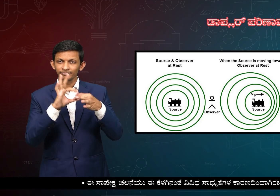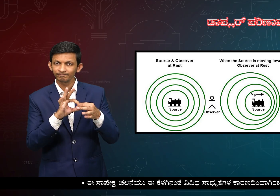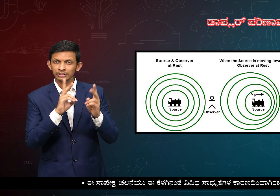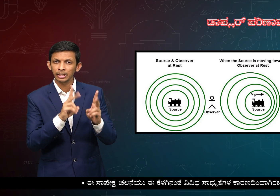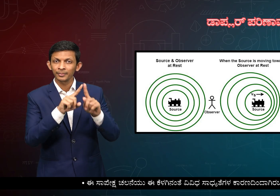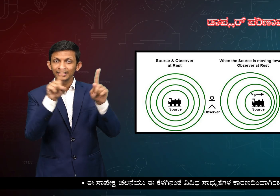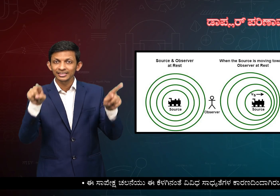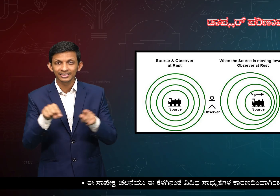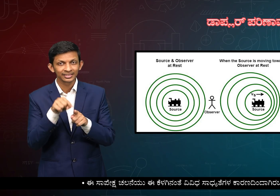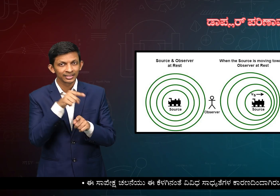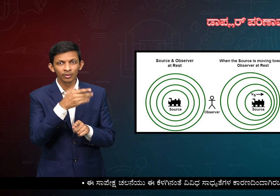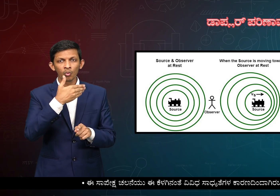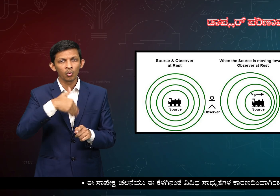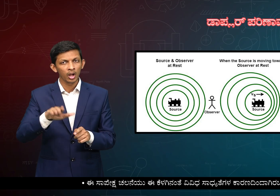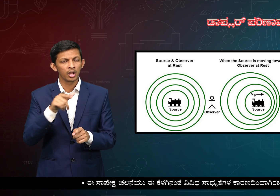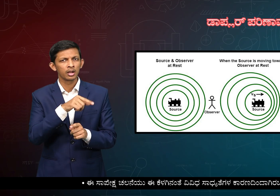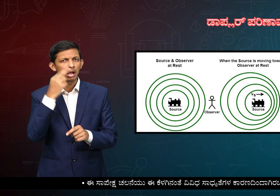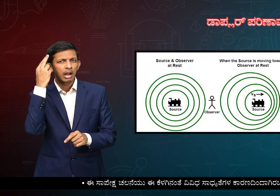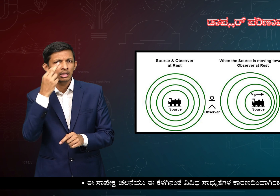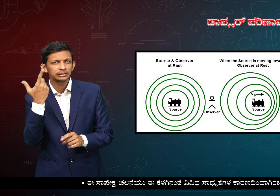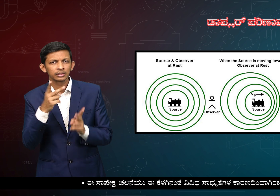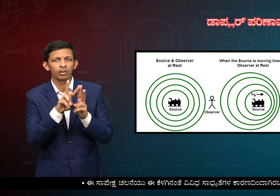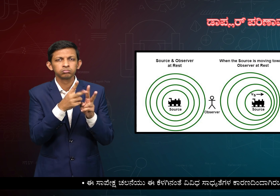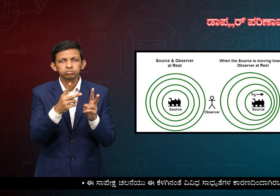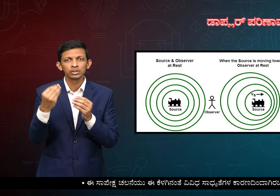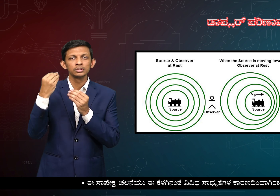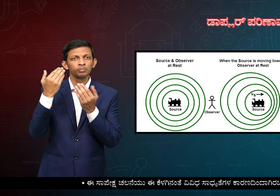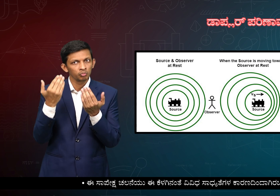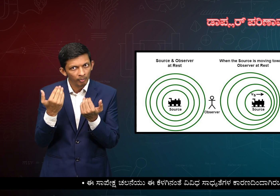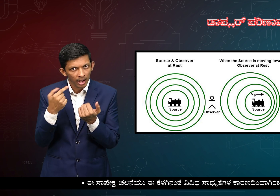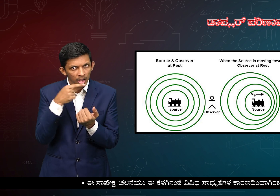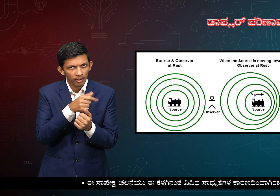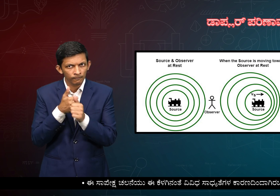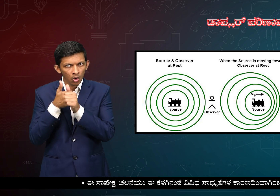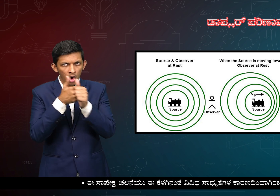ಈ ಸಾಪೇಕ್ಷ ಚಲನೆಯು ಈ ಕೆಳಗಿನಂತೆ ವಿವಿಧ ಸಾಧ್ಯತೆಗಳ